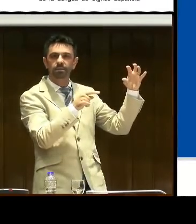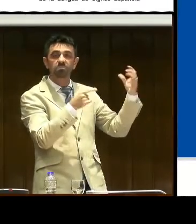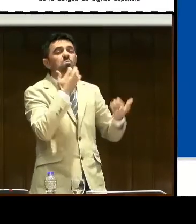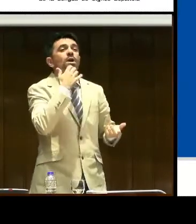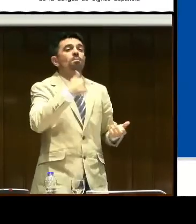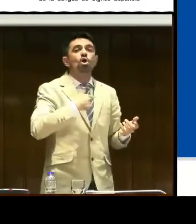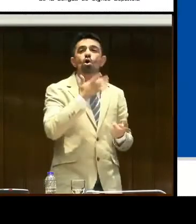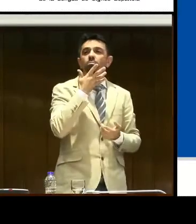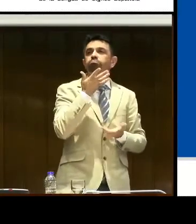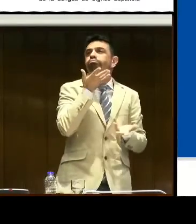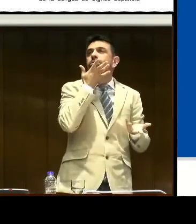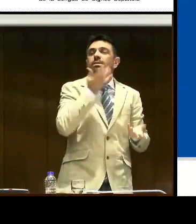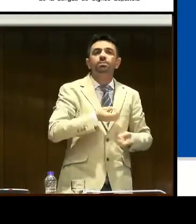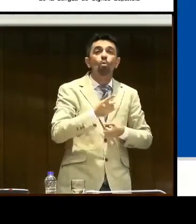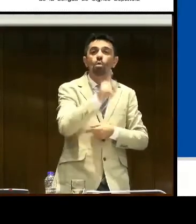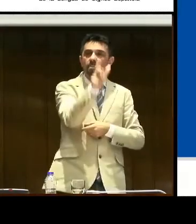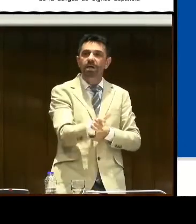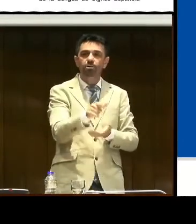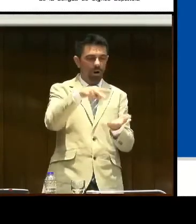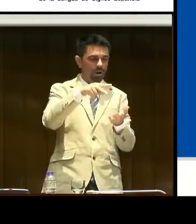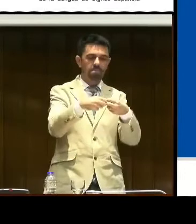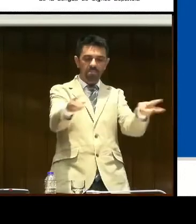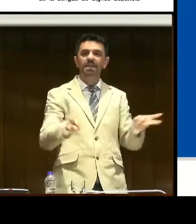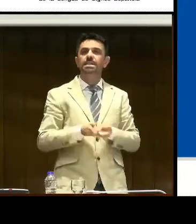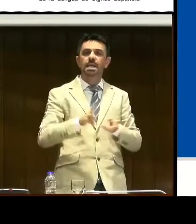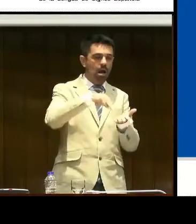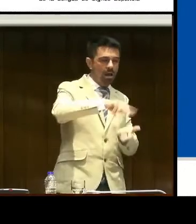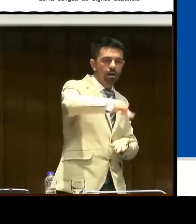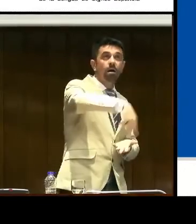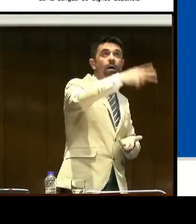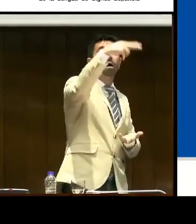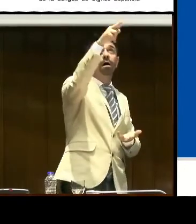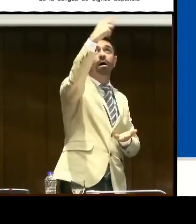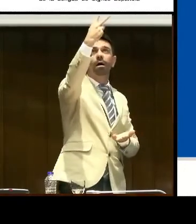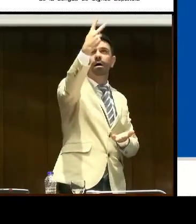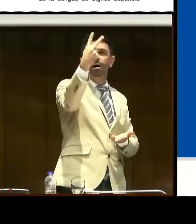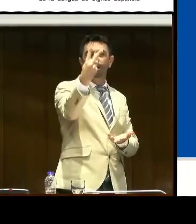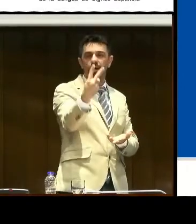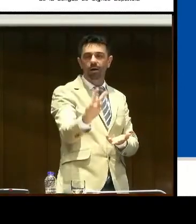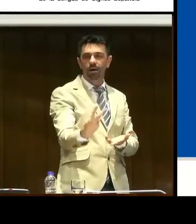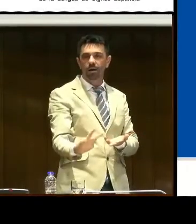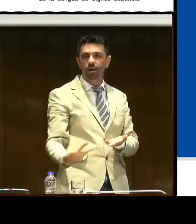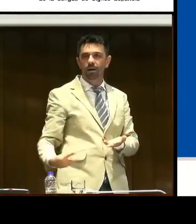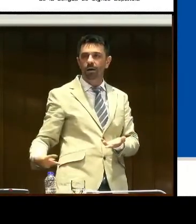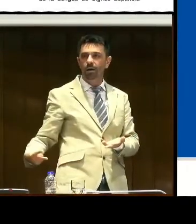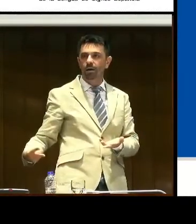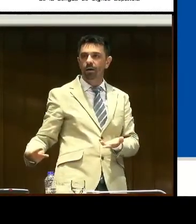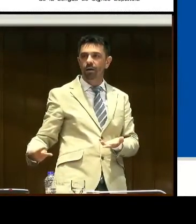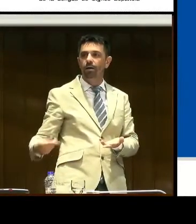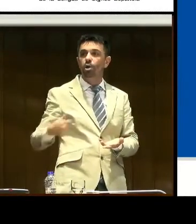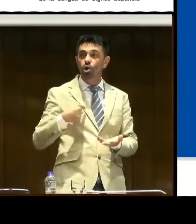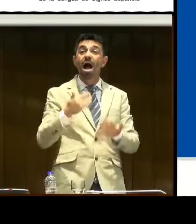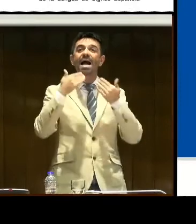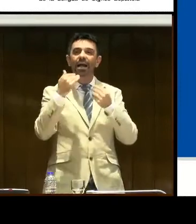Signo que una persona ha saltado a la piscina y describo al mismo tiempo su caída, con el